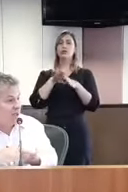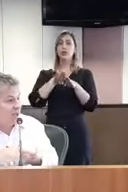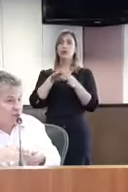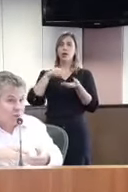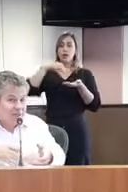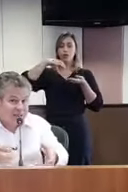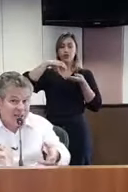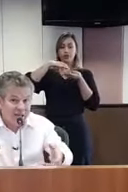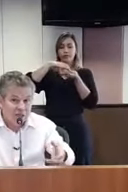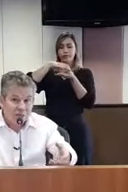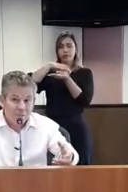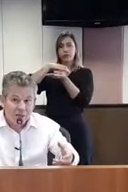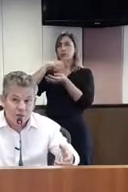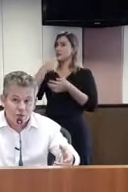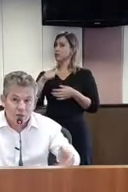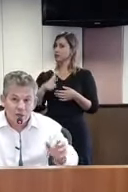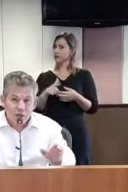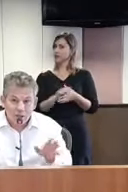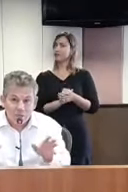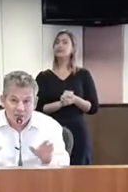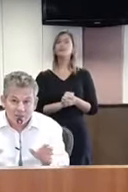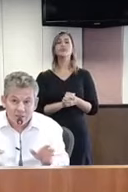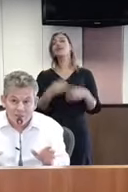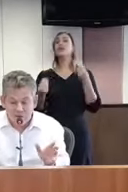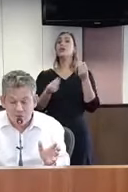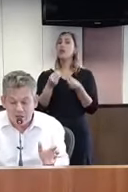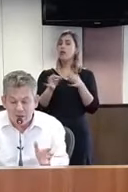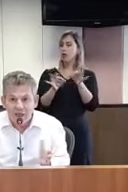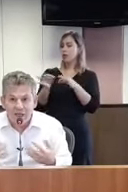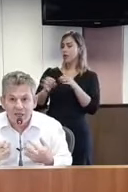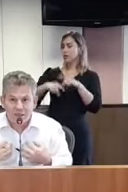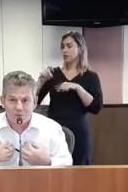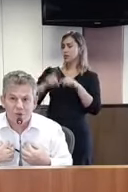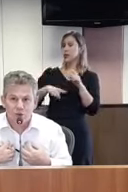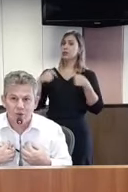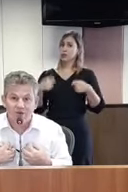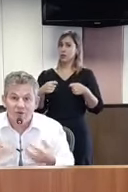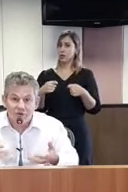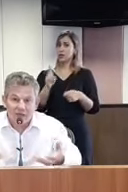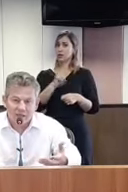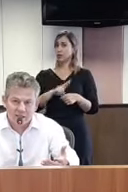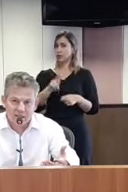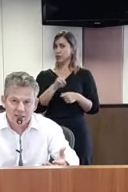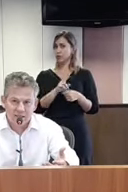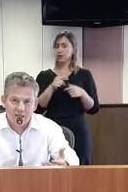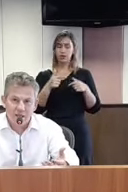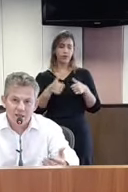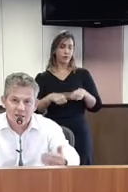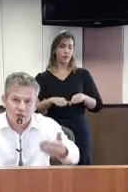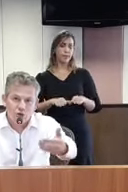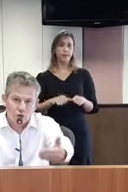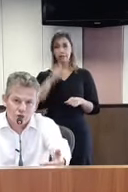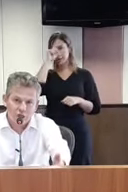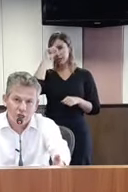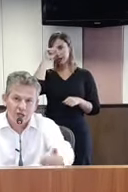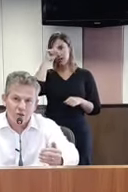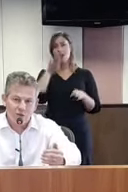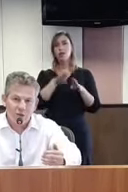ressonância. Existe uma série de equipamentos que precisa para você atender essas pessoas que vão ficar internadas. Central